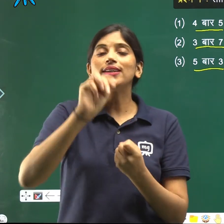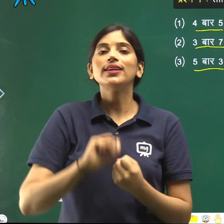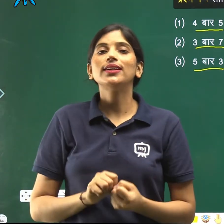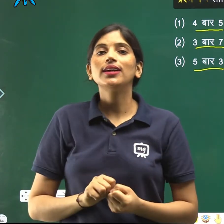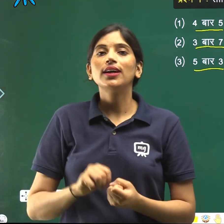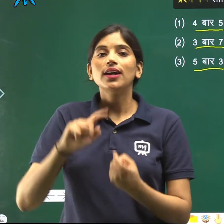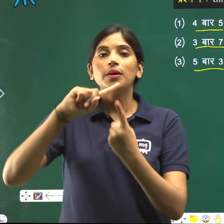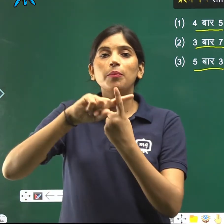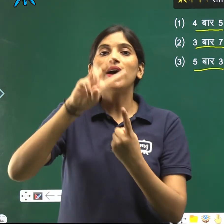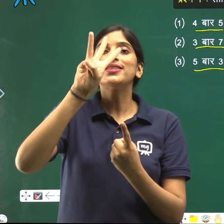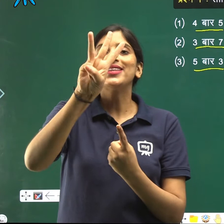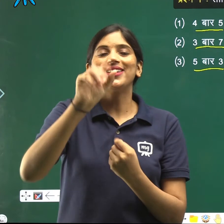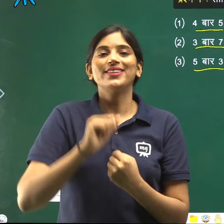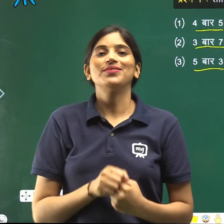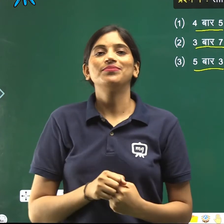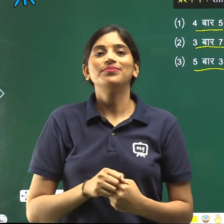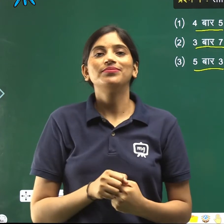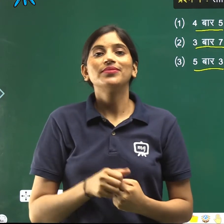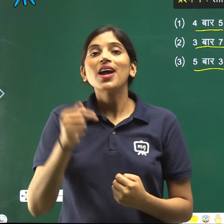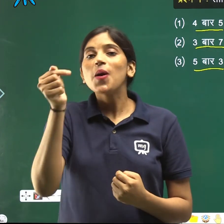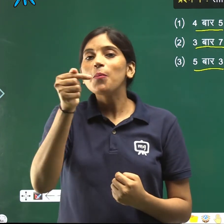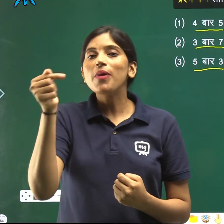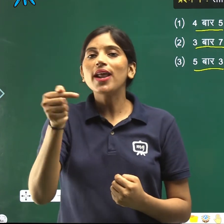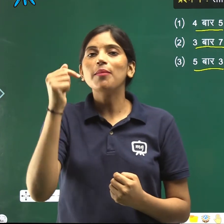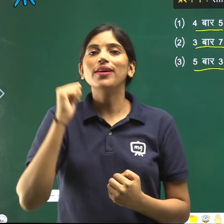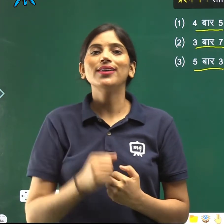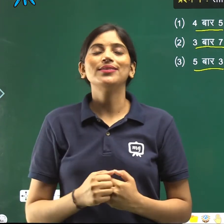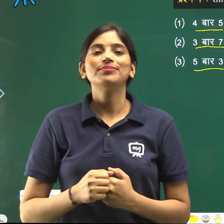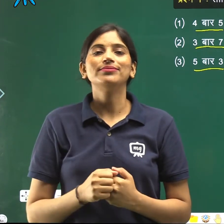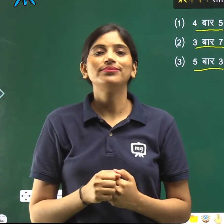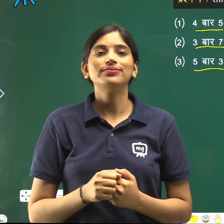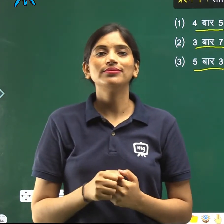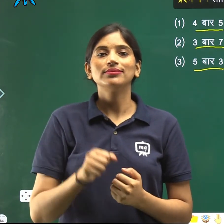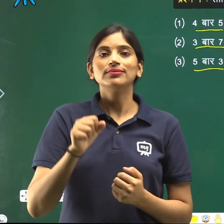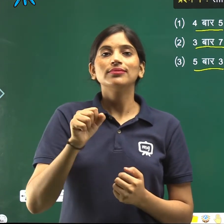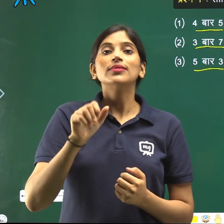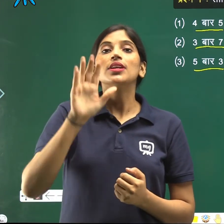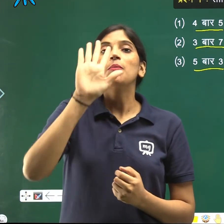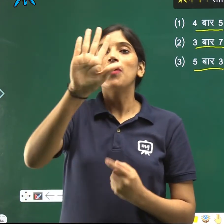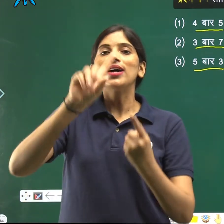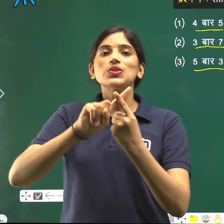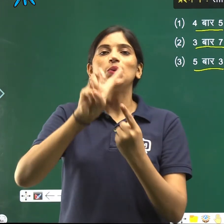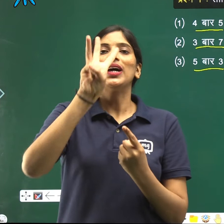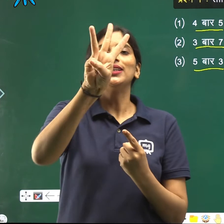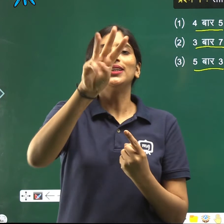3 प्लस 3 बराबर 5 गुणा